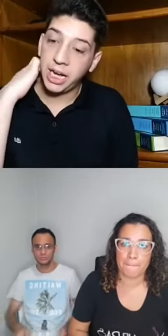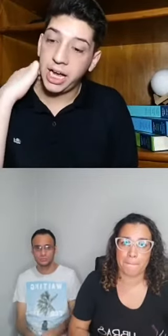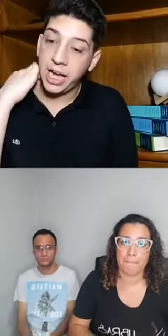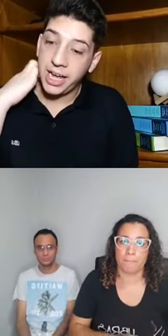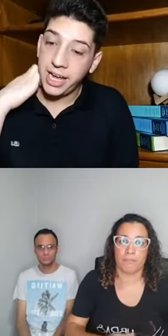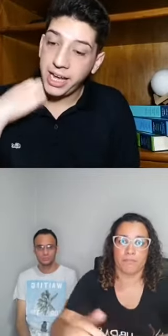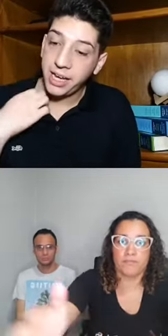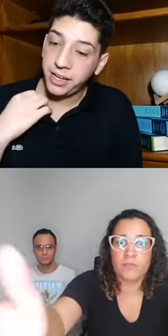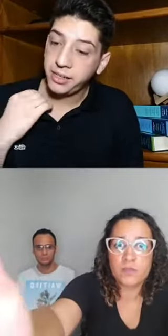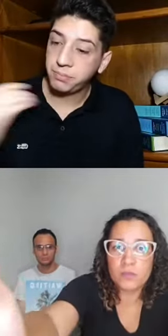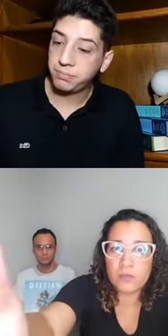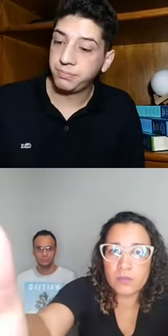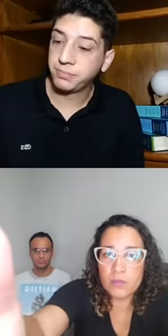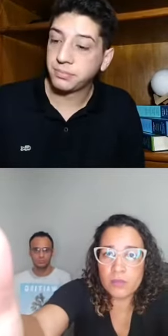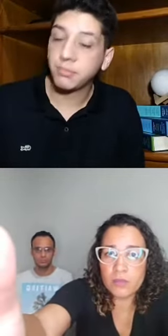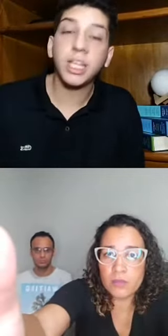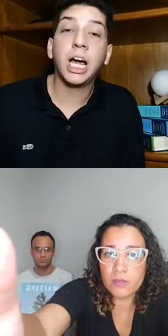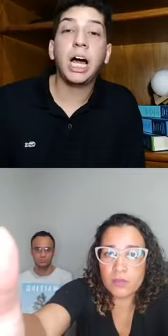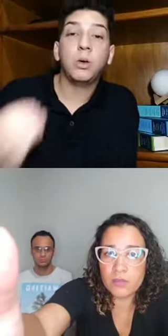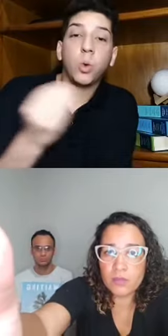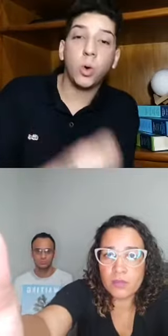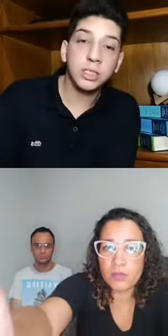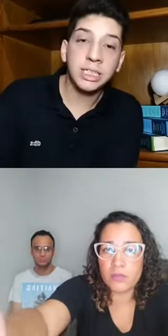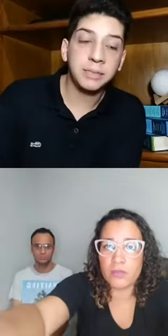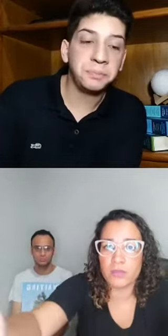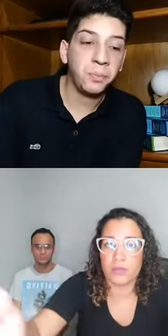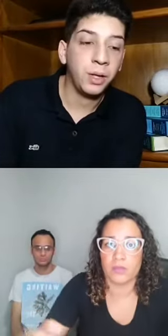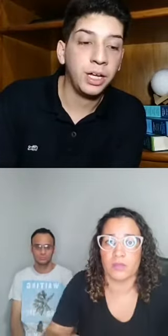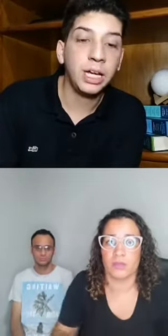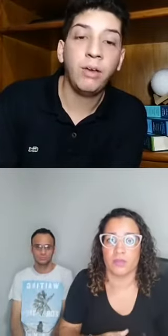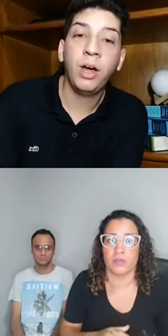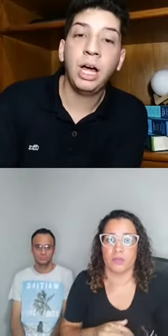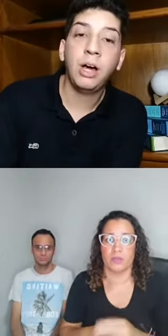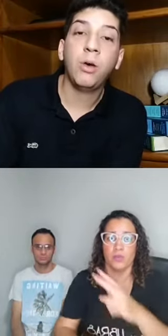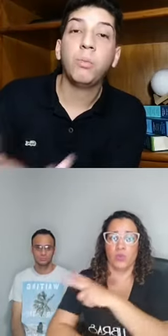Exatamente. É, Ronan,